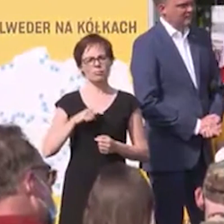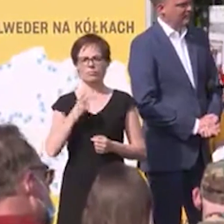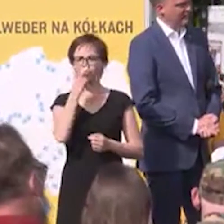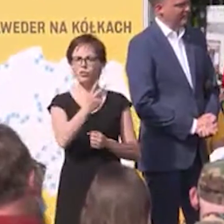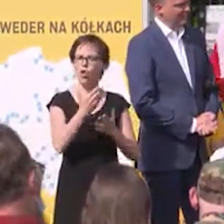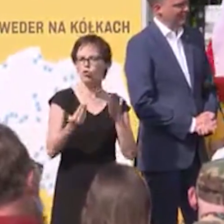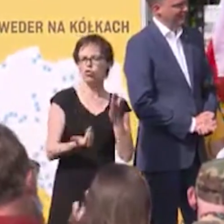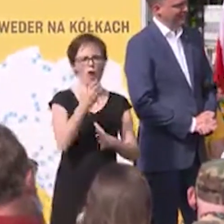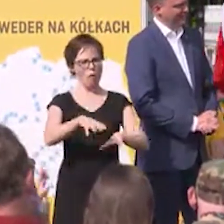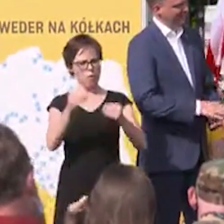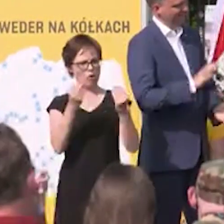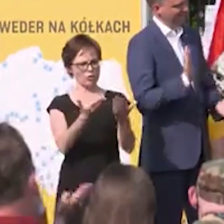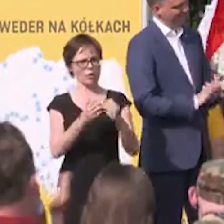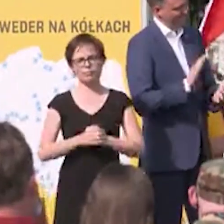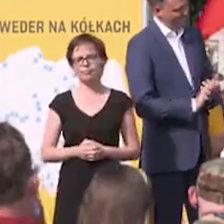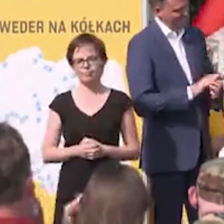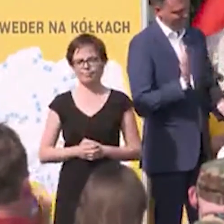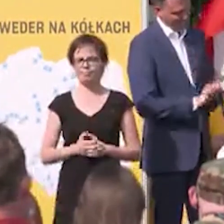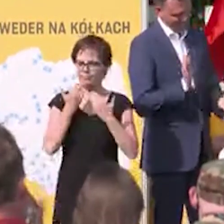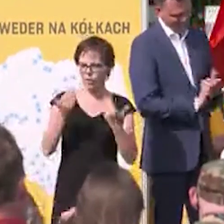nowego początku. Dziękuję wam bardzo.